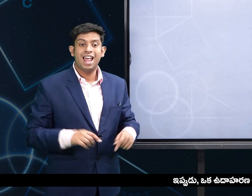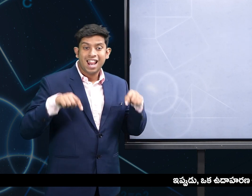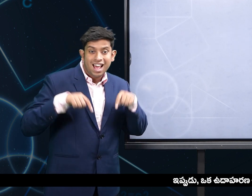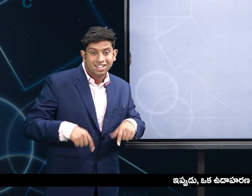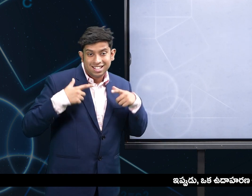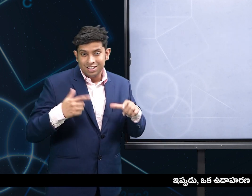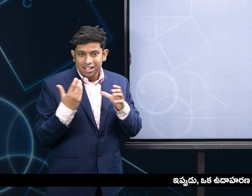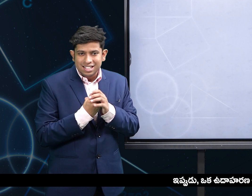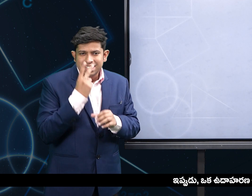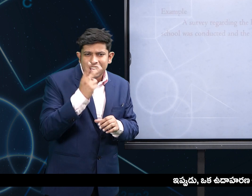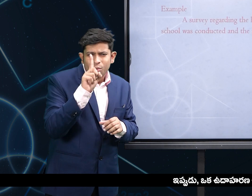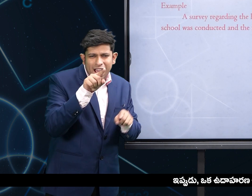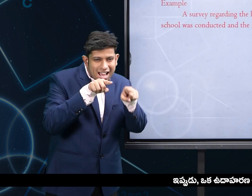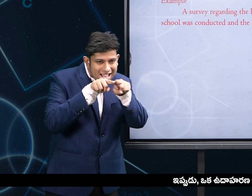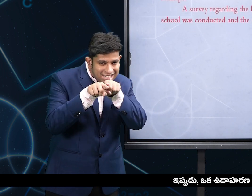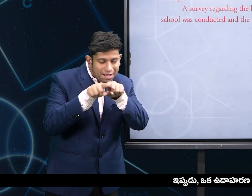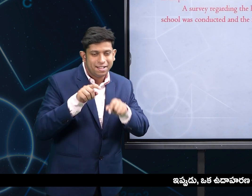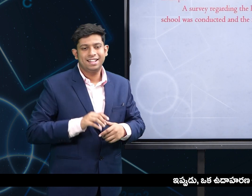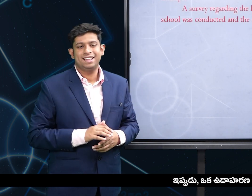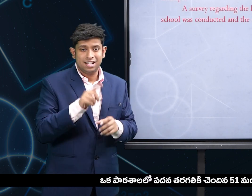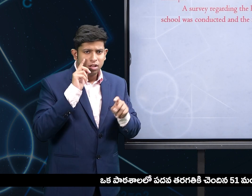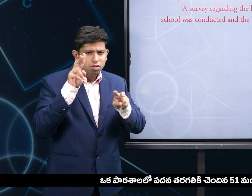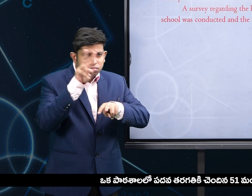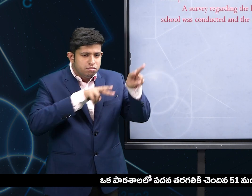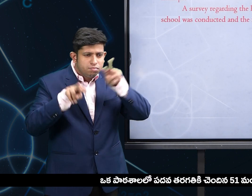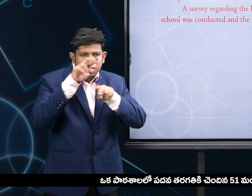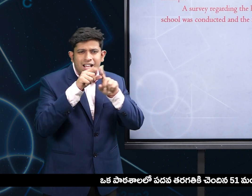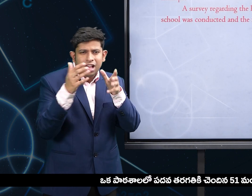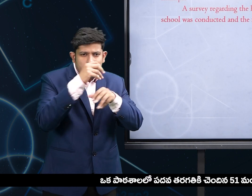ఇప్పుడు ఒక ఉదాహరణ చూద్దాం. ఒక పాఠశాలలో